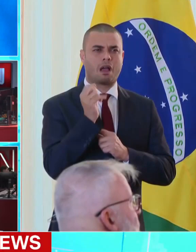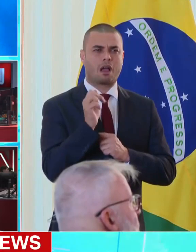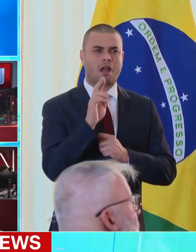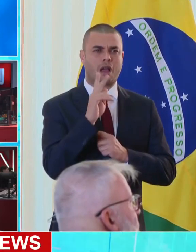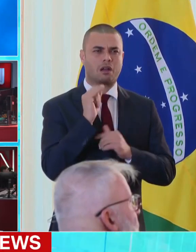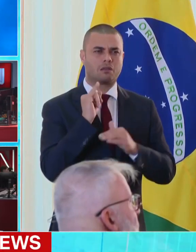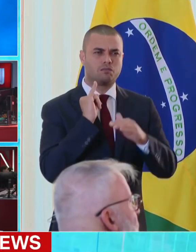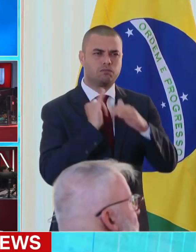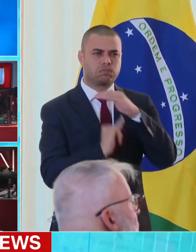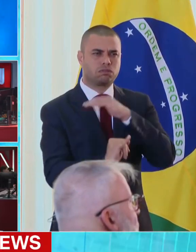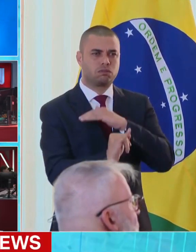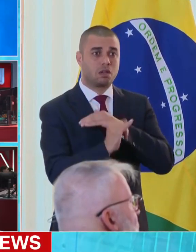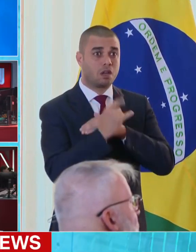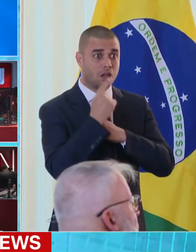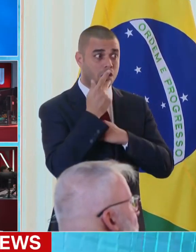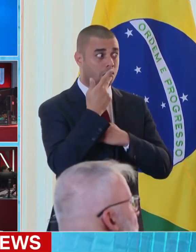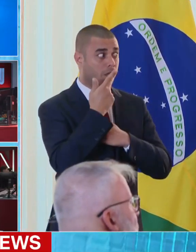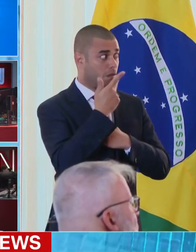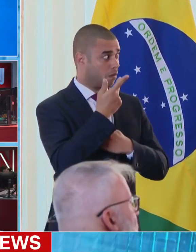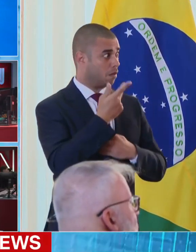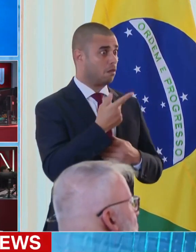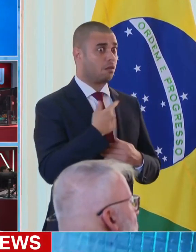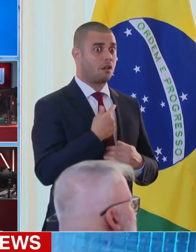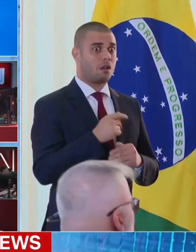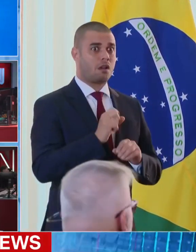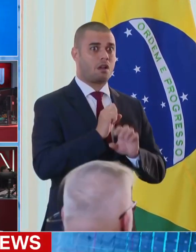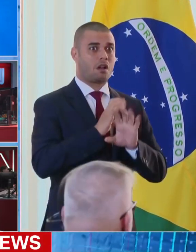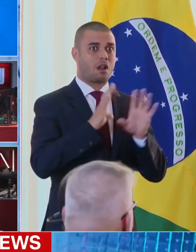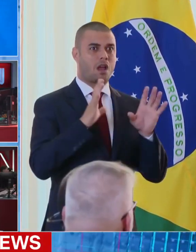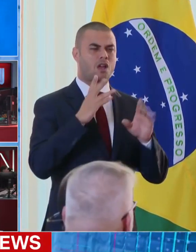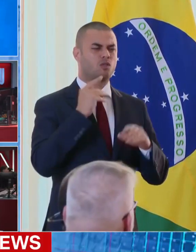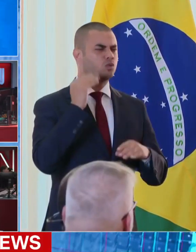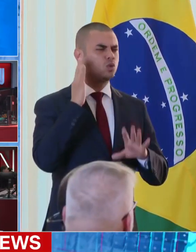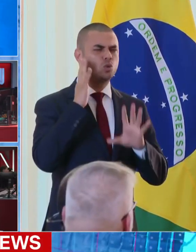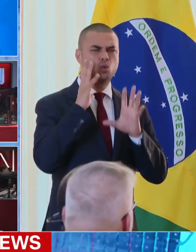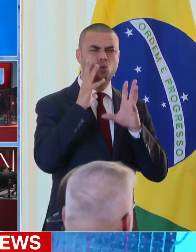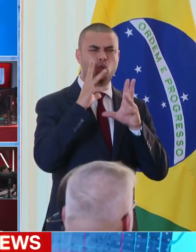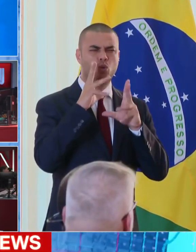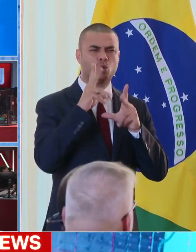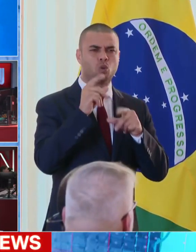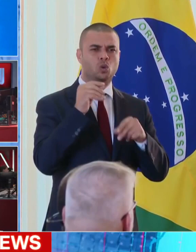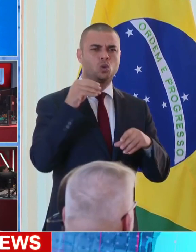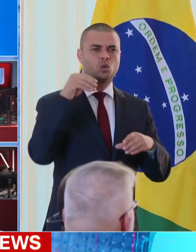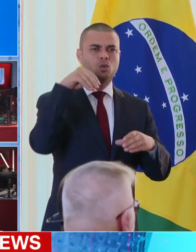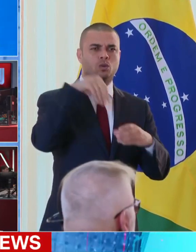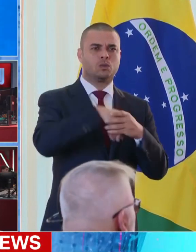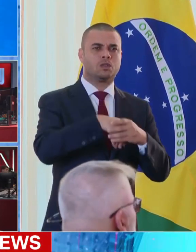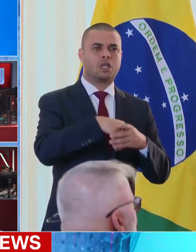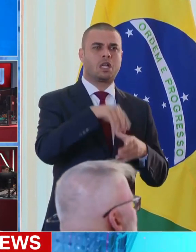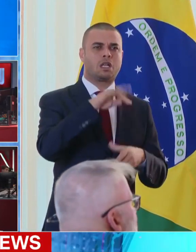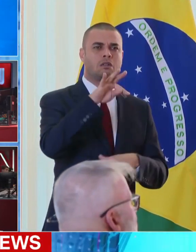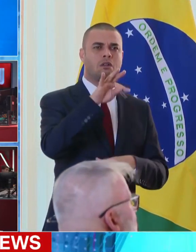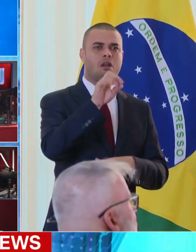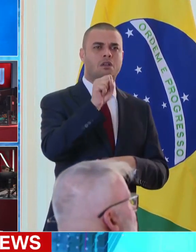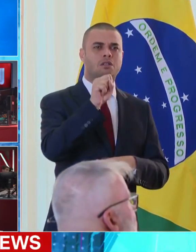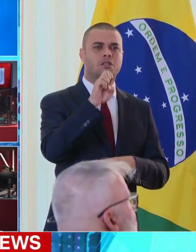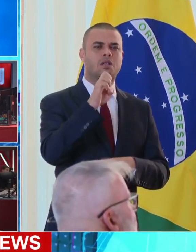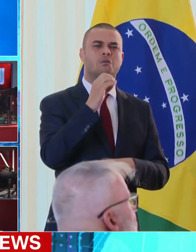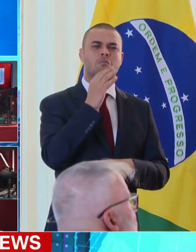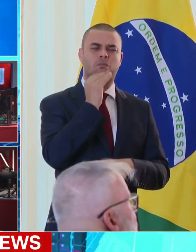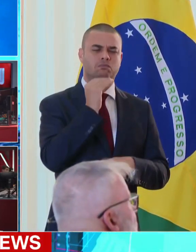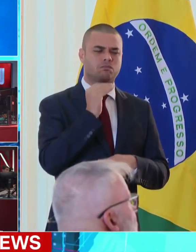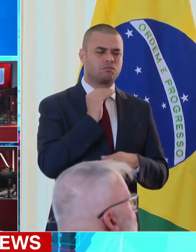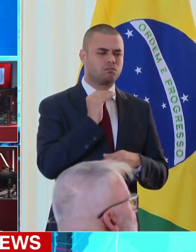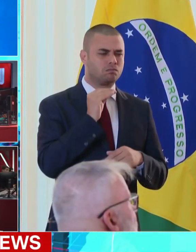de ilícito eleitoral eu peço o Ministério Público eleitoral pede que em caráter liminar